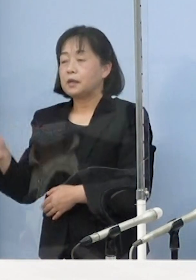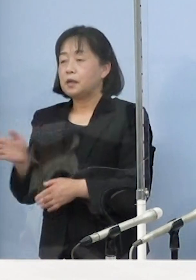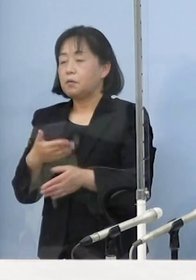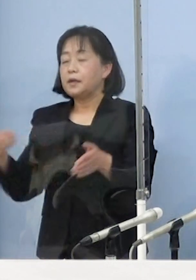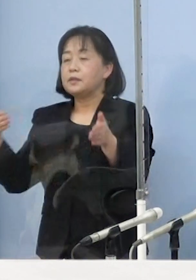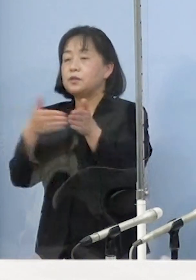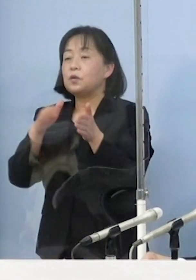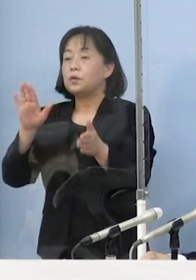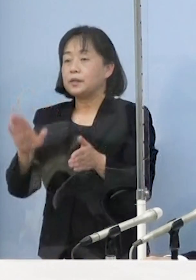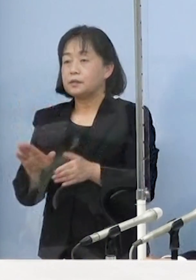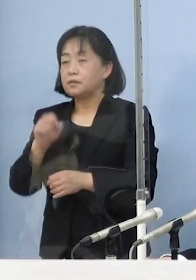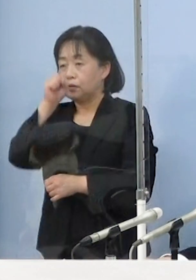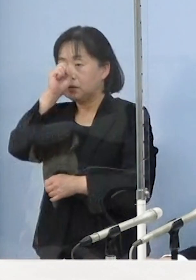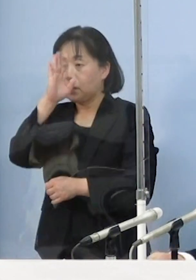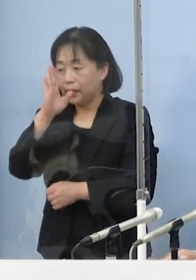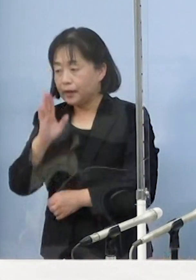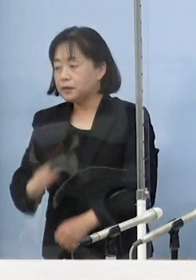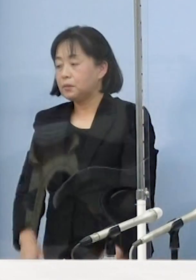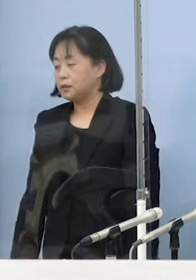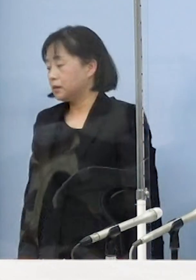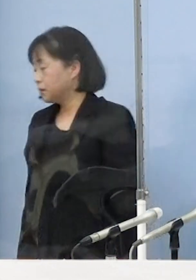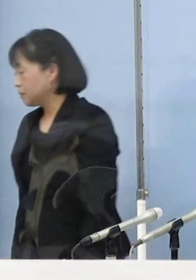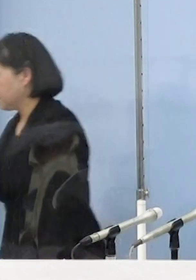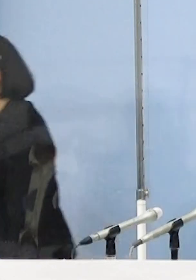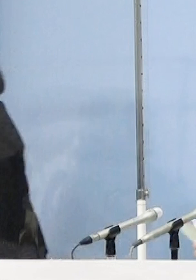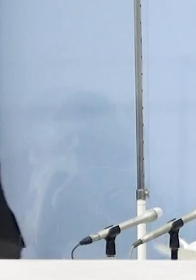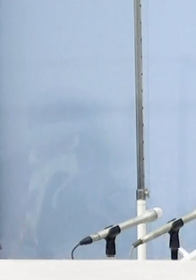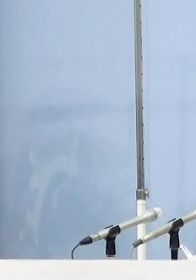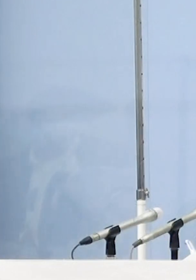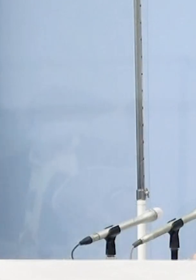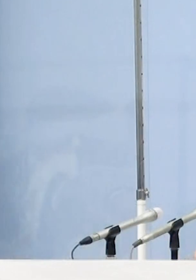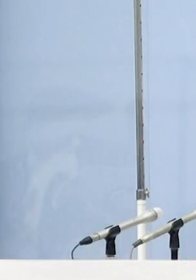上です。どうぞよろしくお願いをいたします。